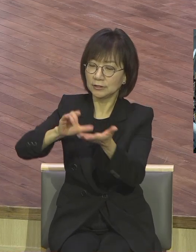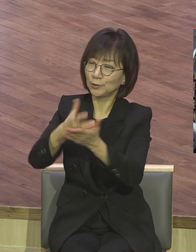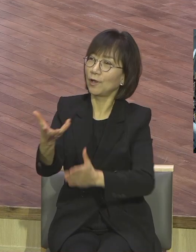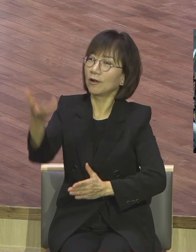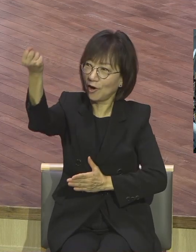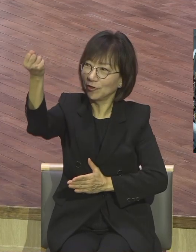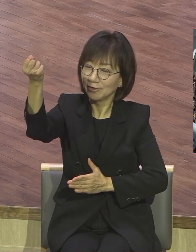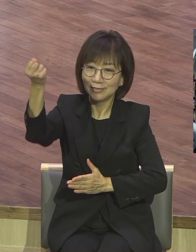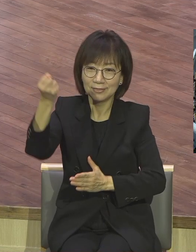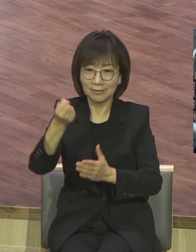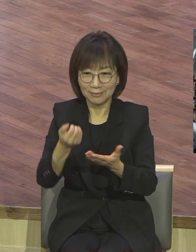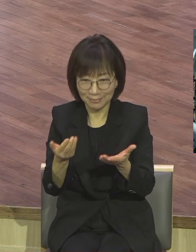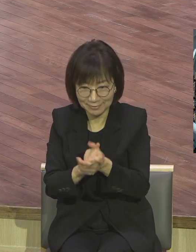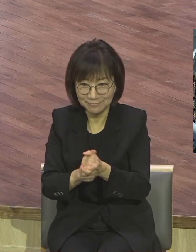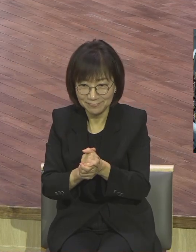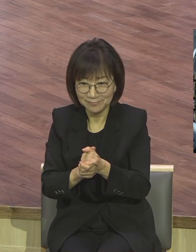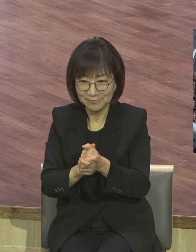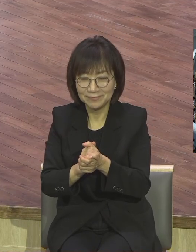것입니다.